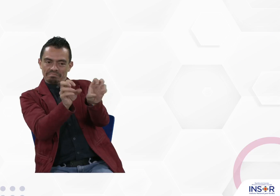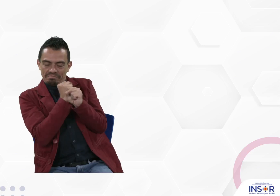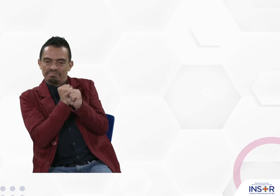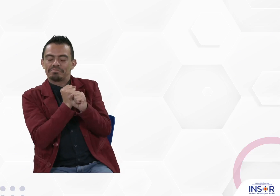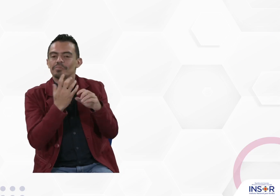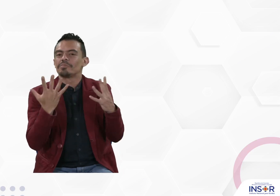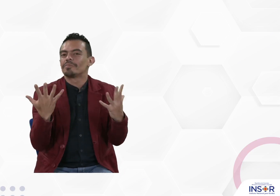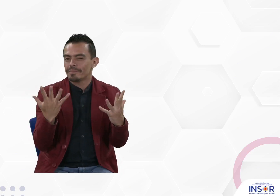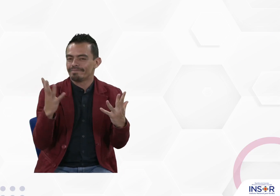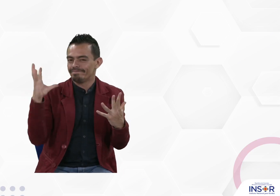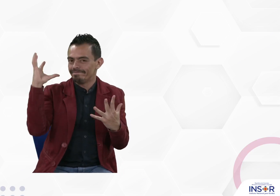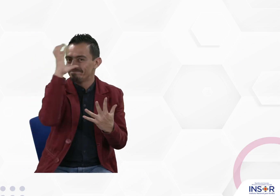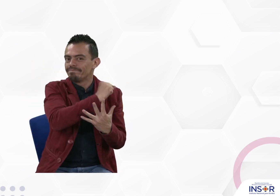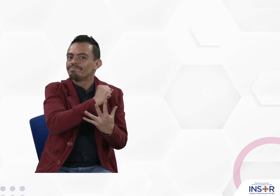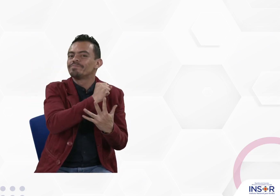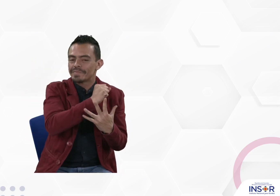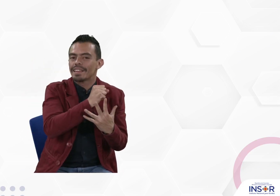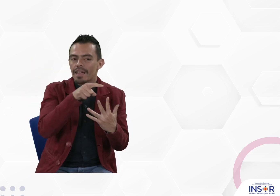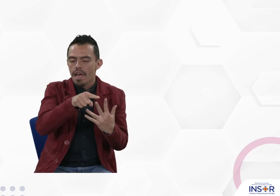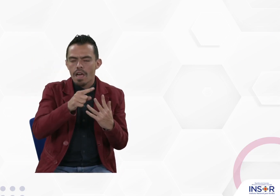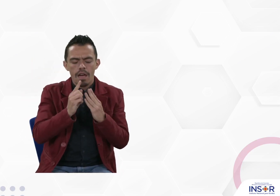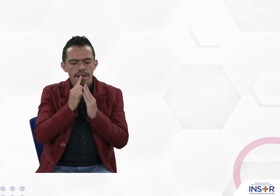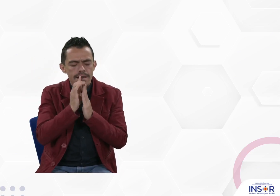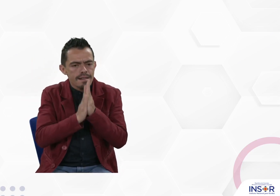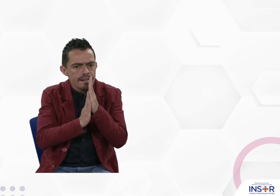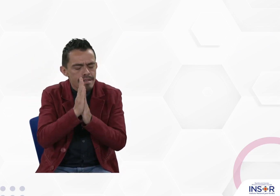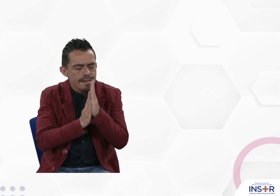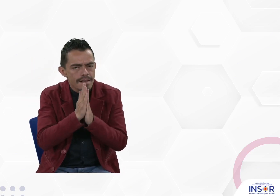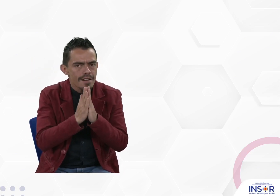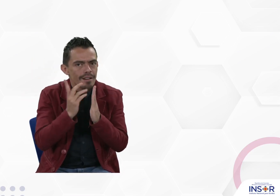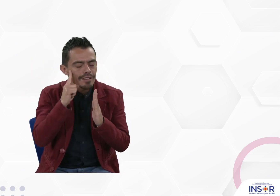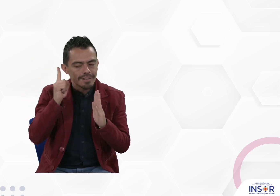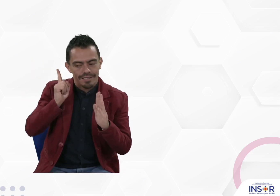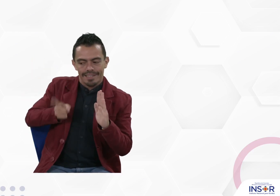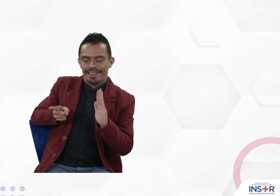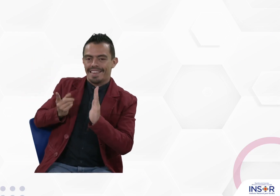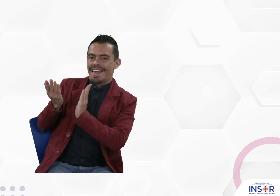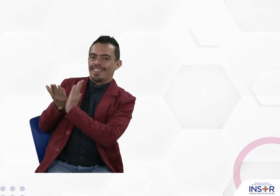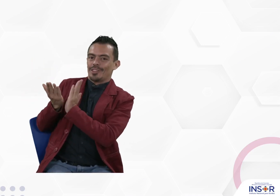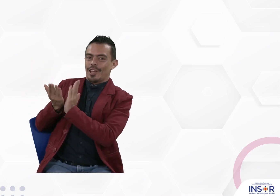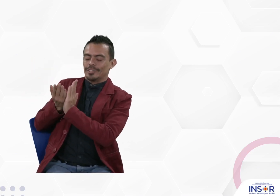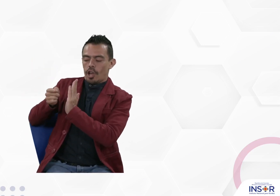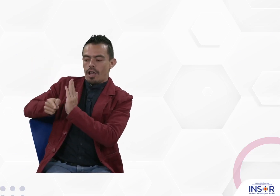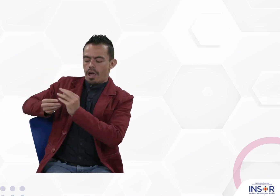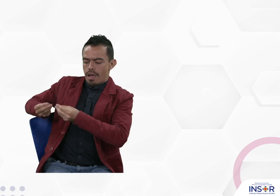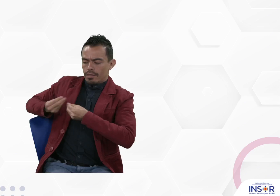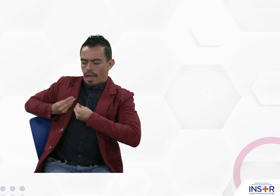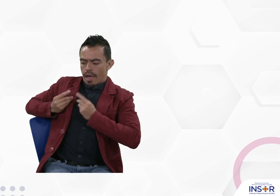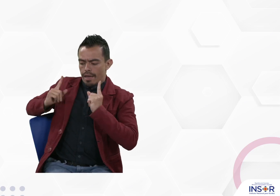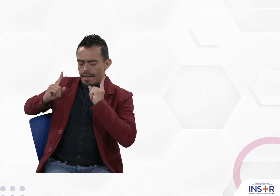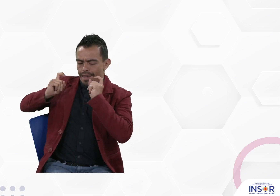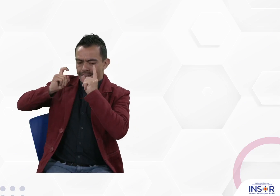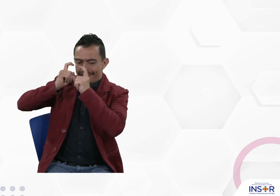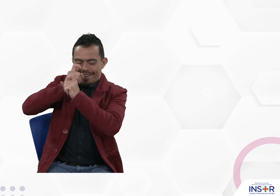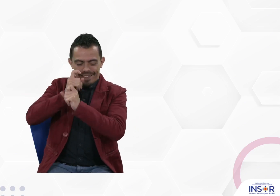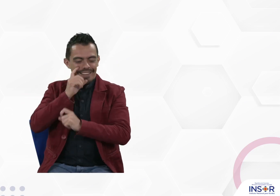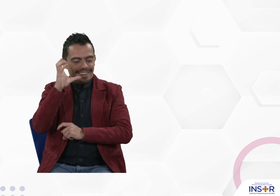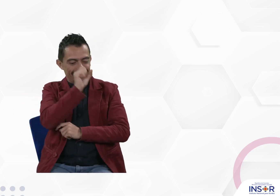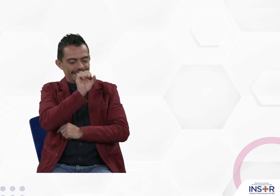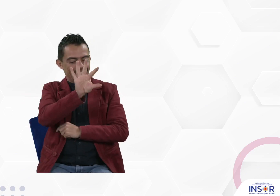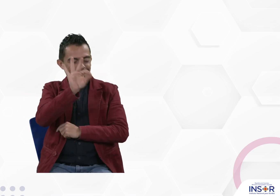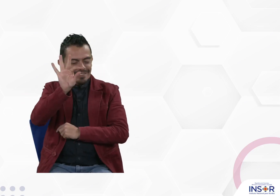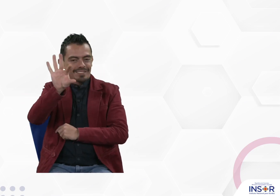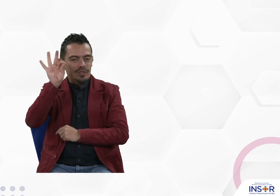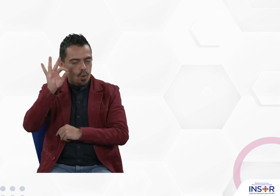interesante. Y pues rescato de esta conversación tan importante que estos procesos de educación